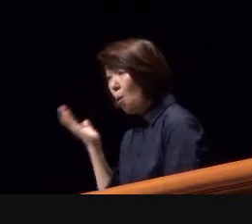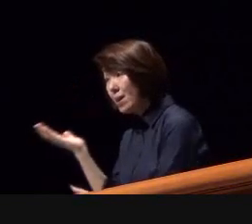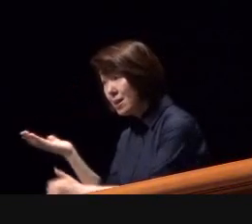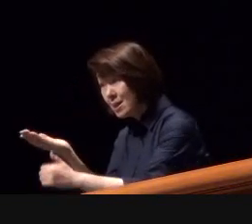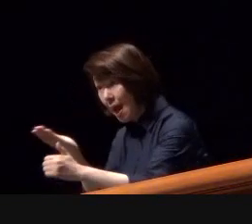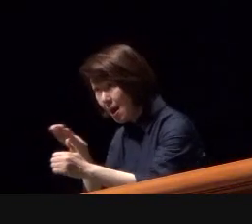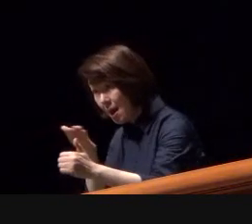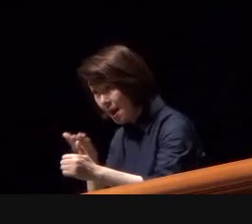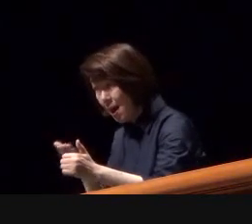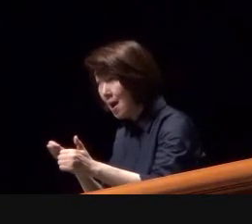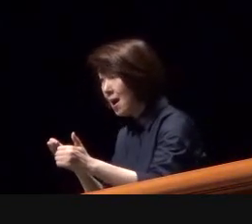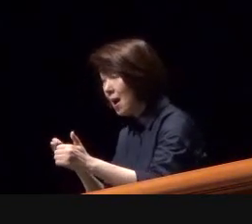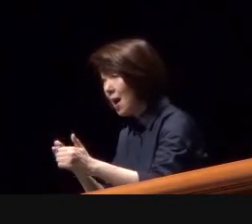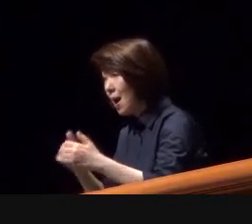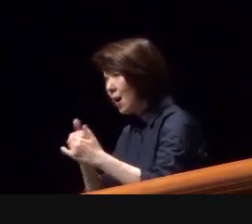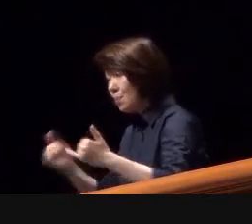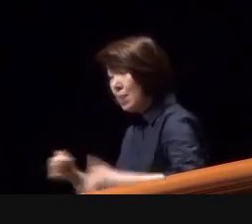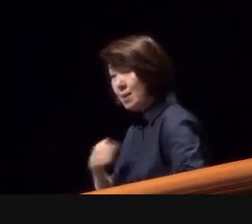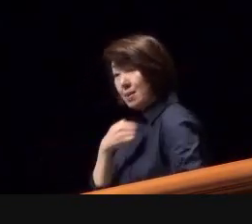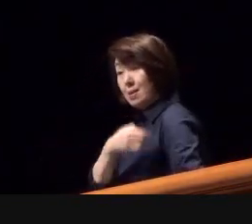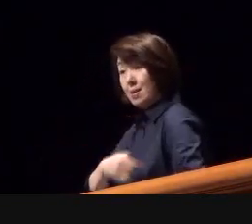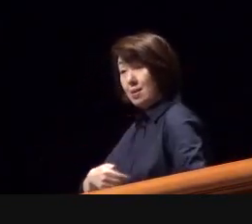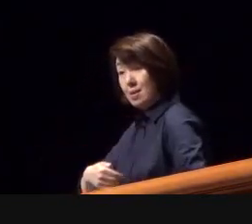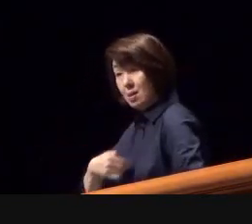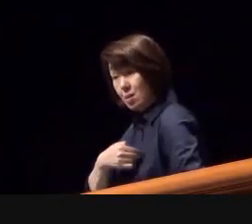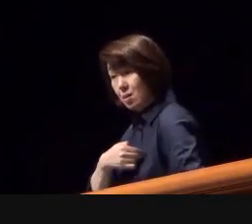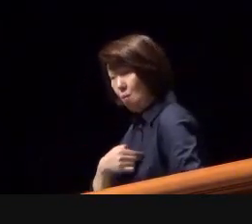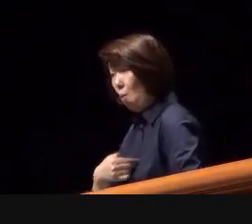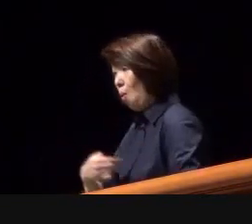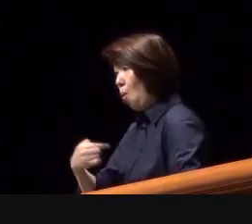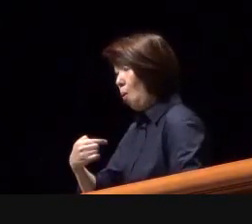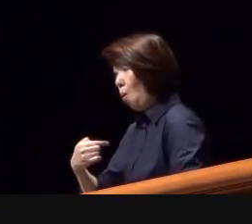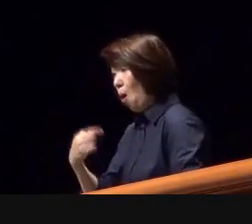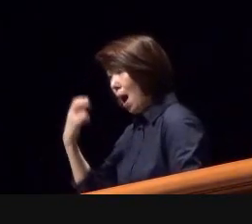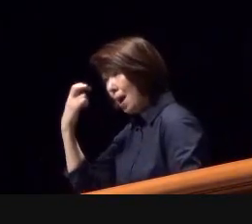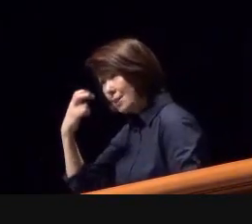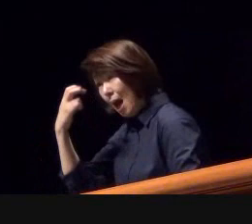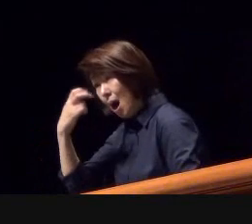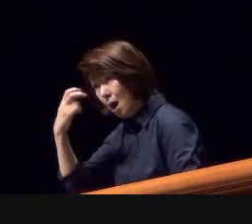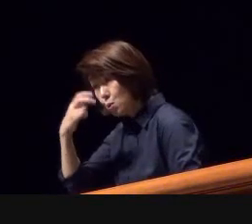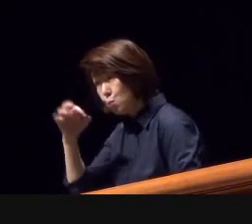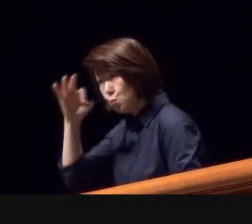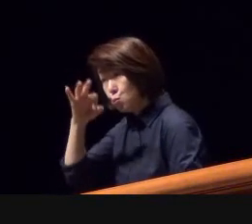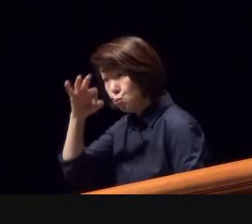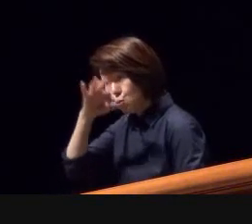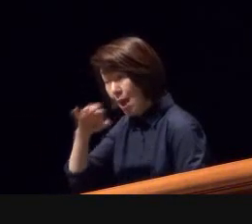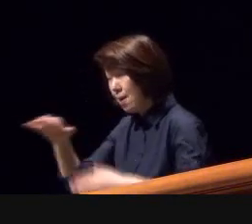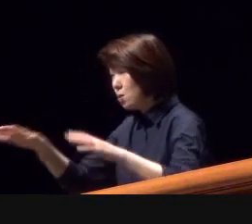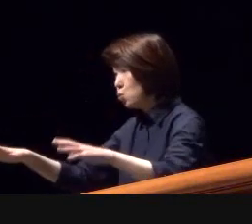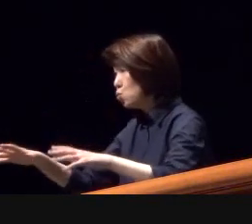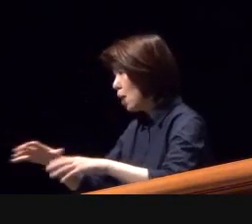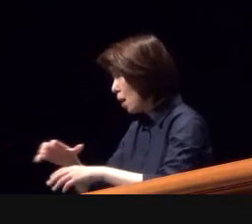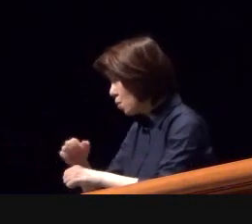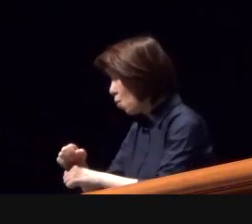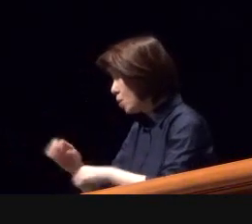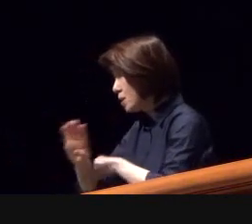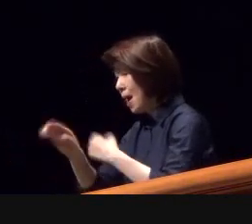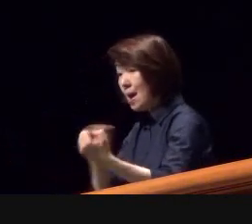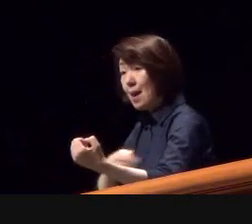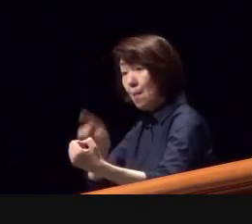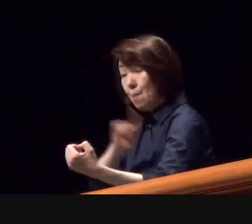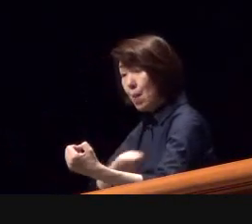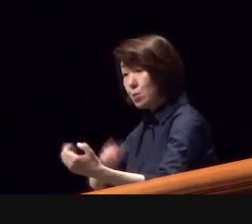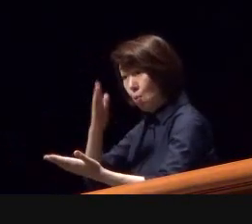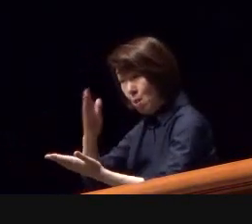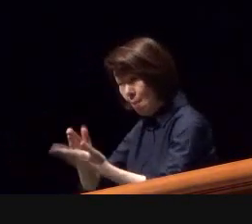ヒアリングをして、民意を探って、それを集約して、脱原発を決めなが